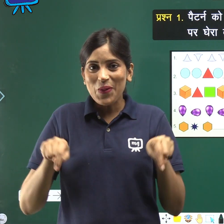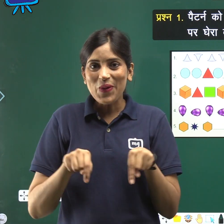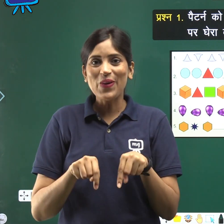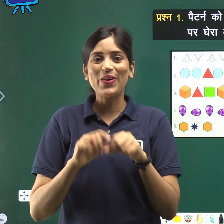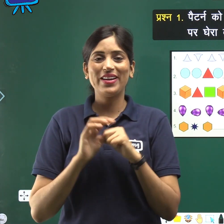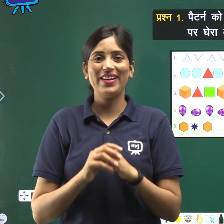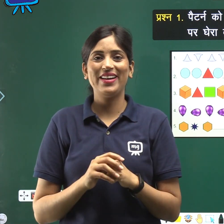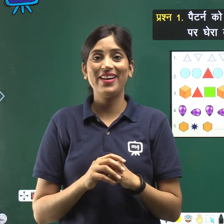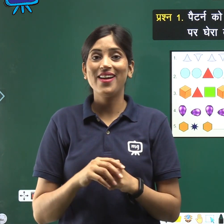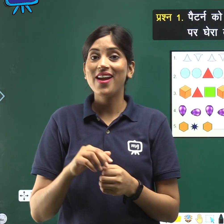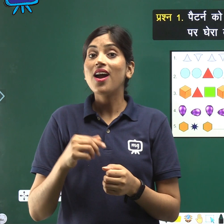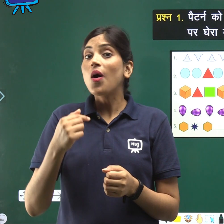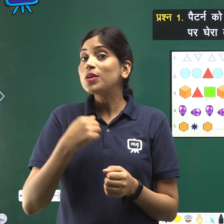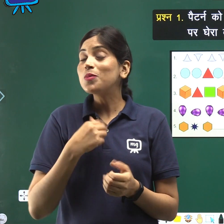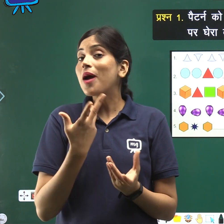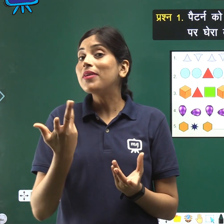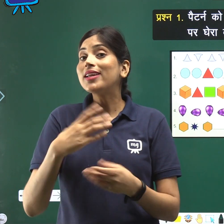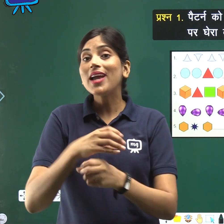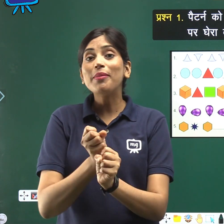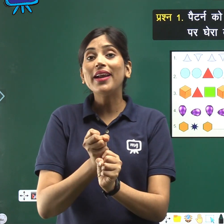चौकोर। उस पे हमने क्या बनाया?